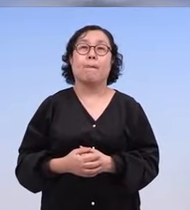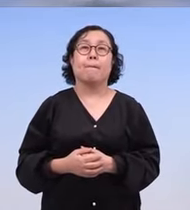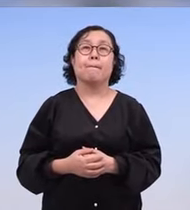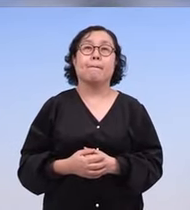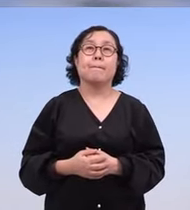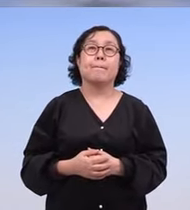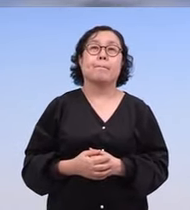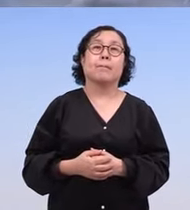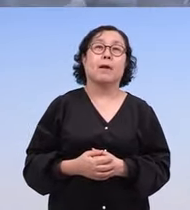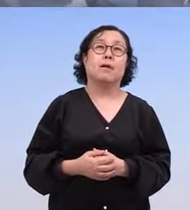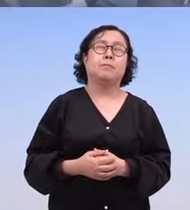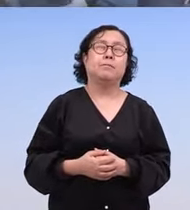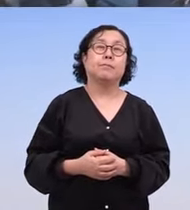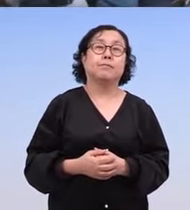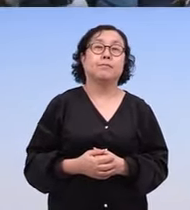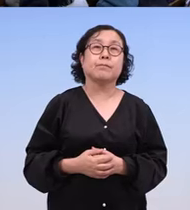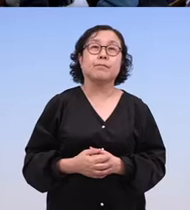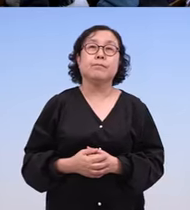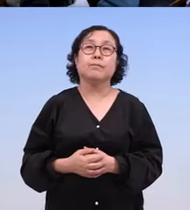찬양하기 원합니다.